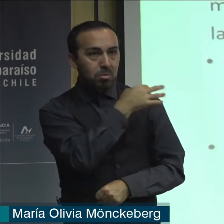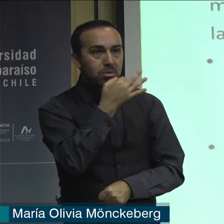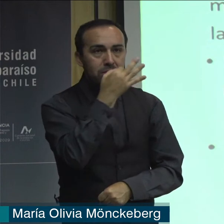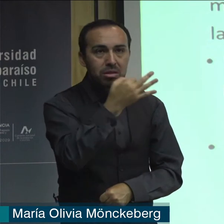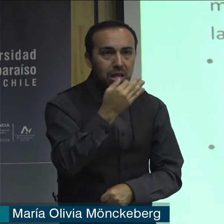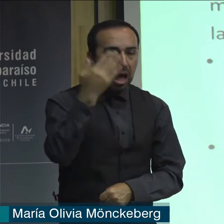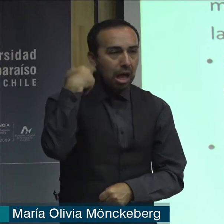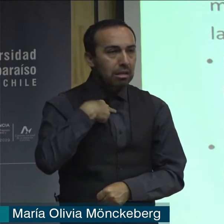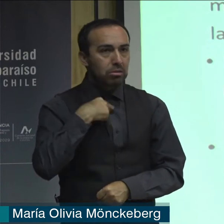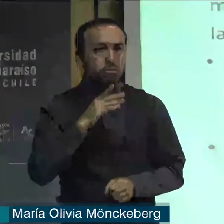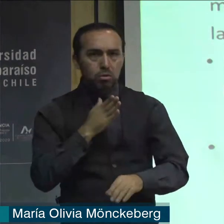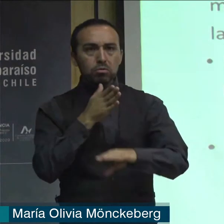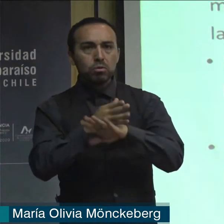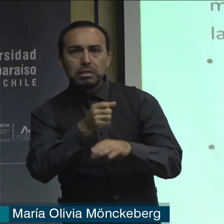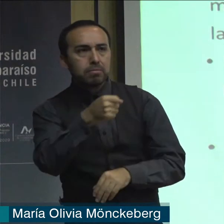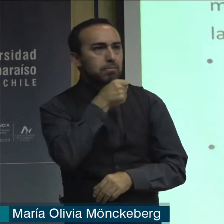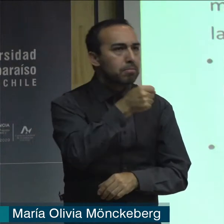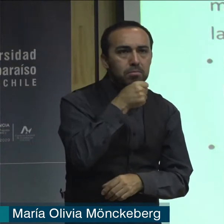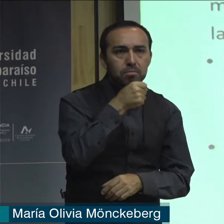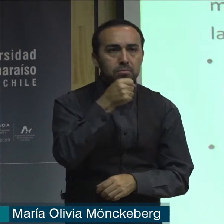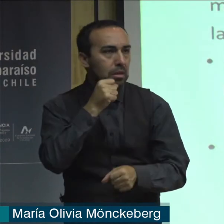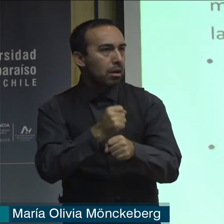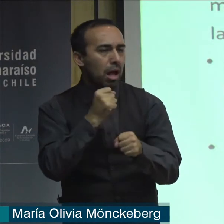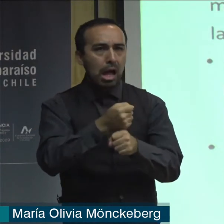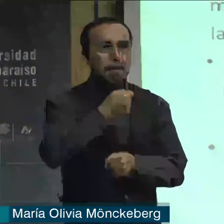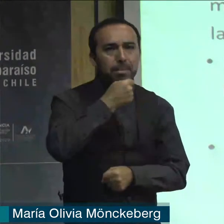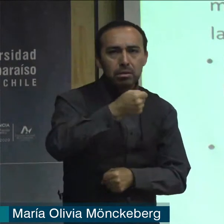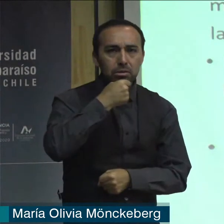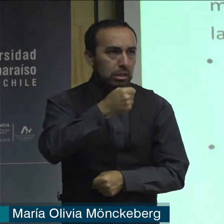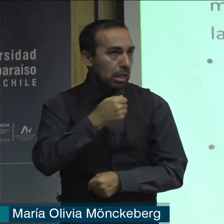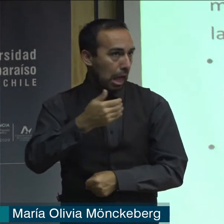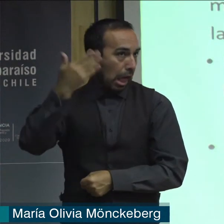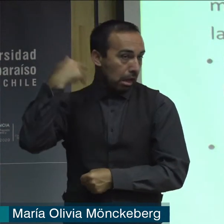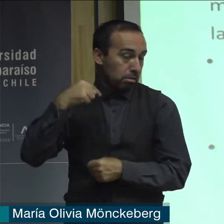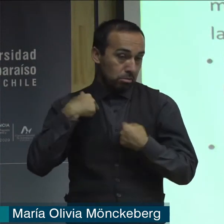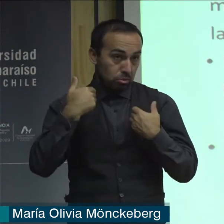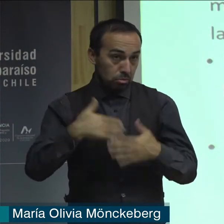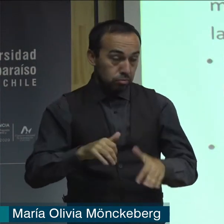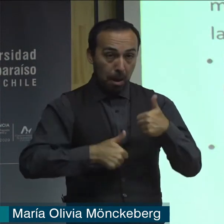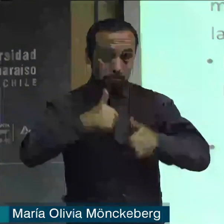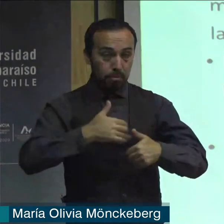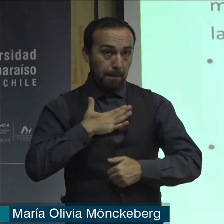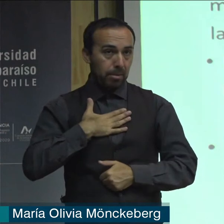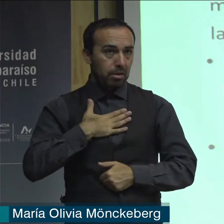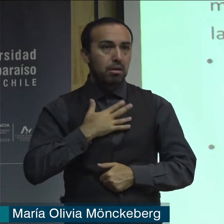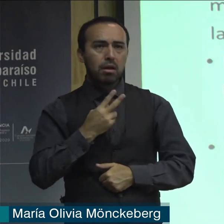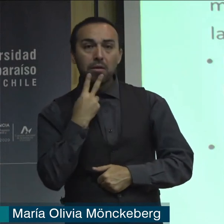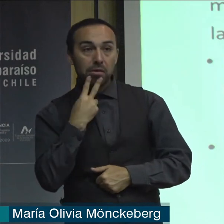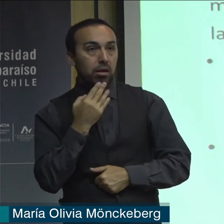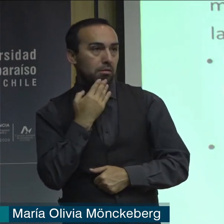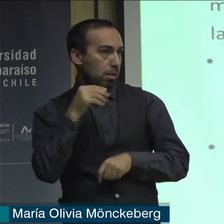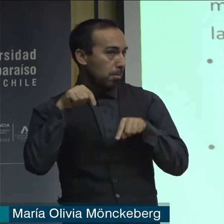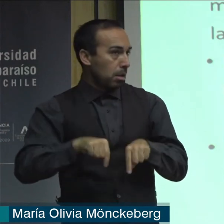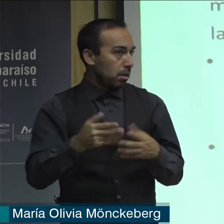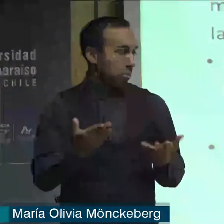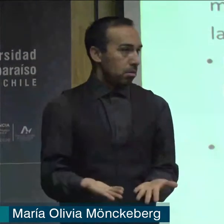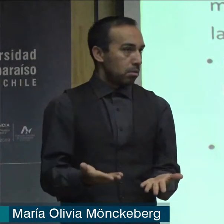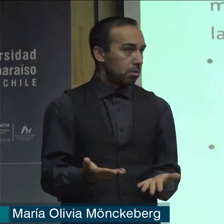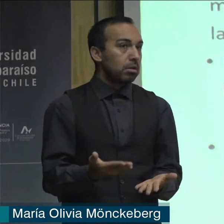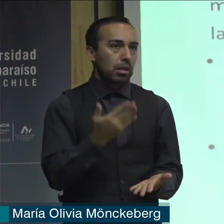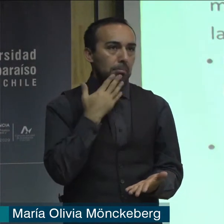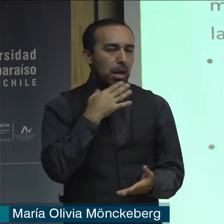reporteando siendo periodista viviendo Y por supuesto